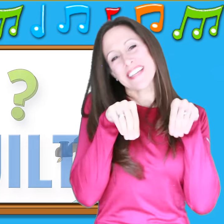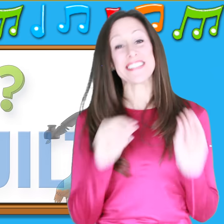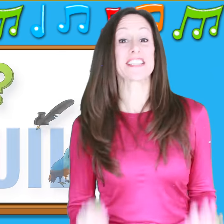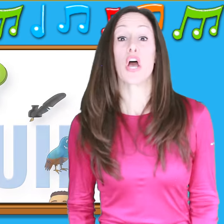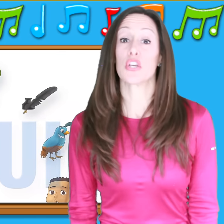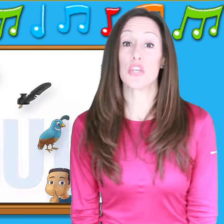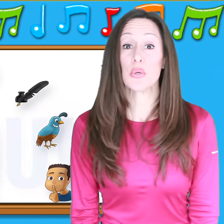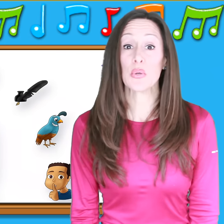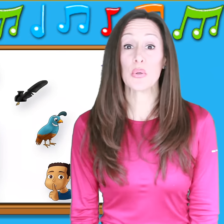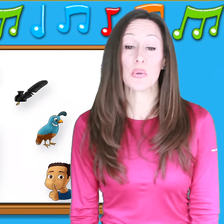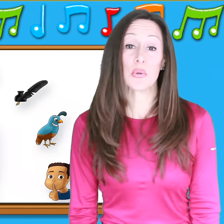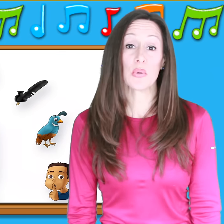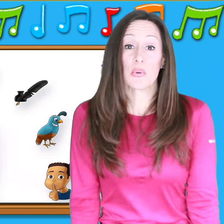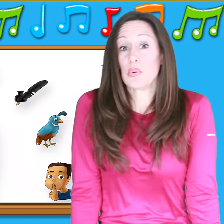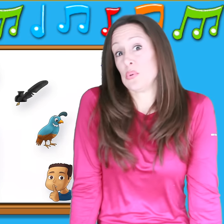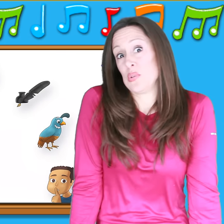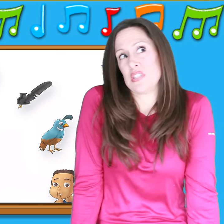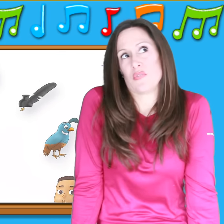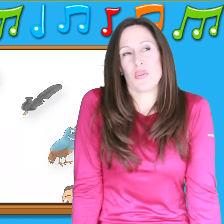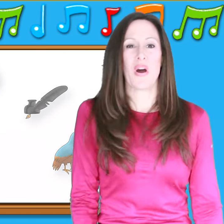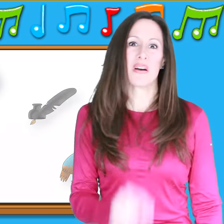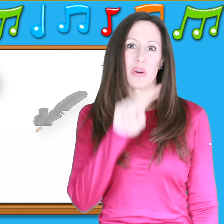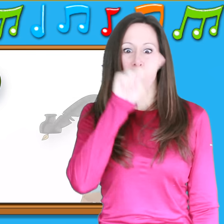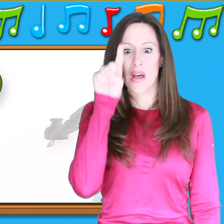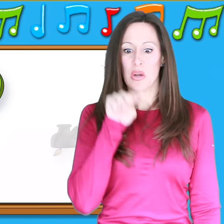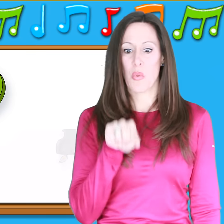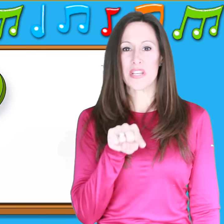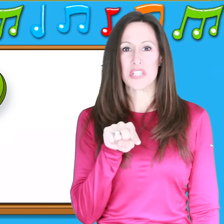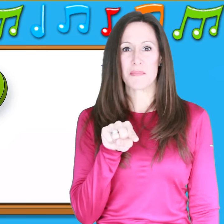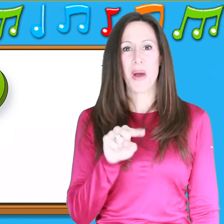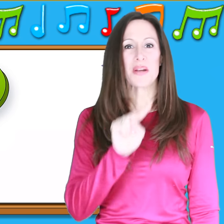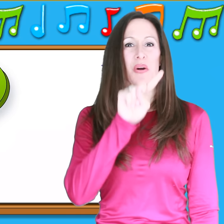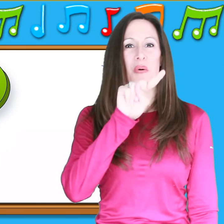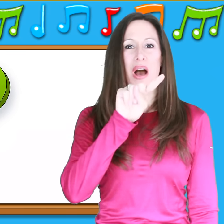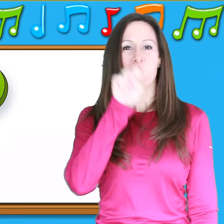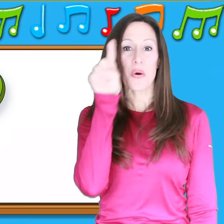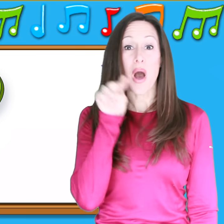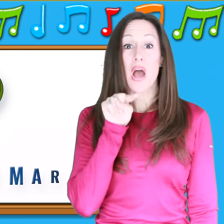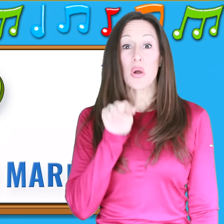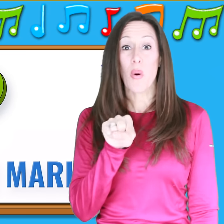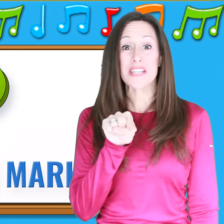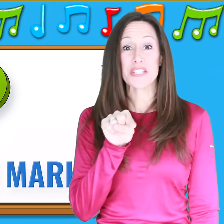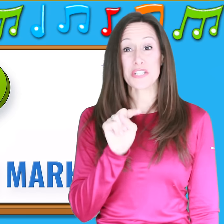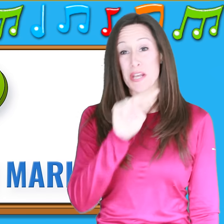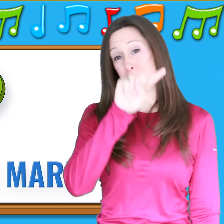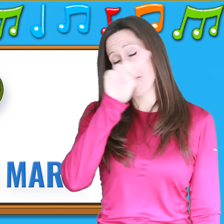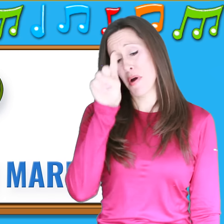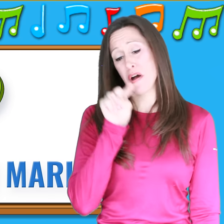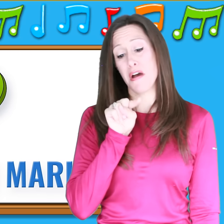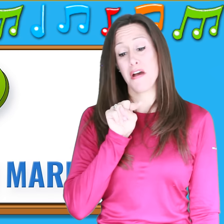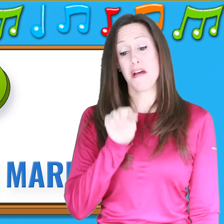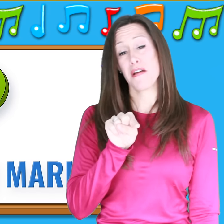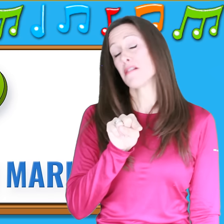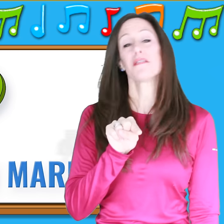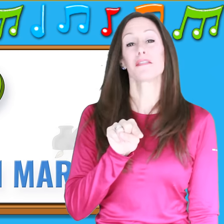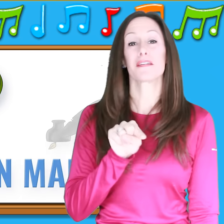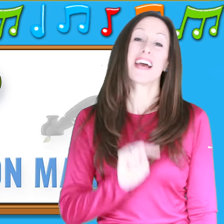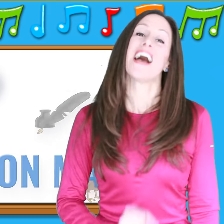quilt. Q is for qua, qua, question mark, qua, qua, question mark.